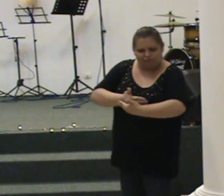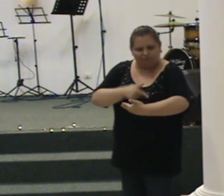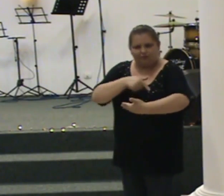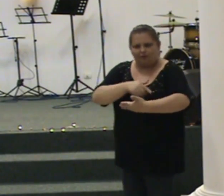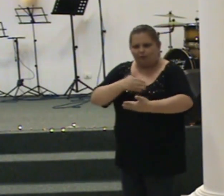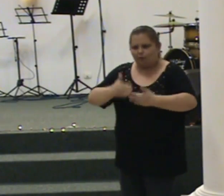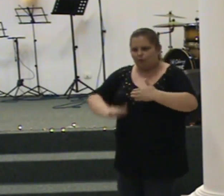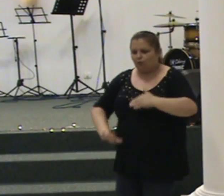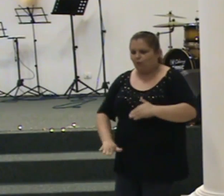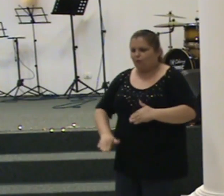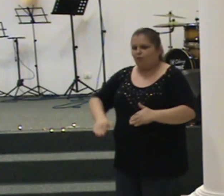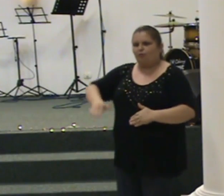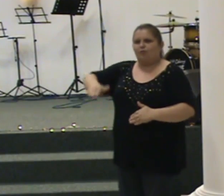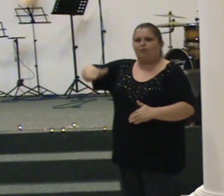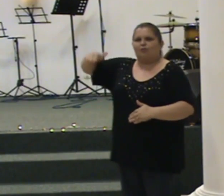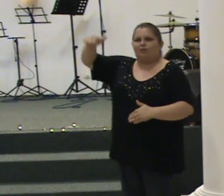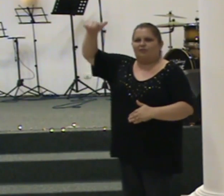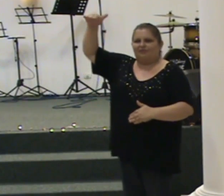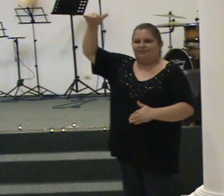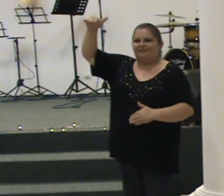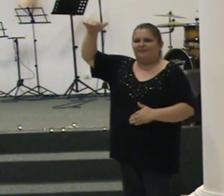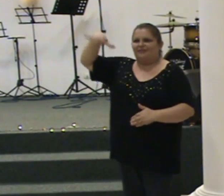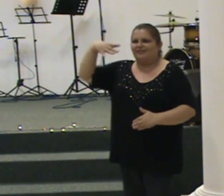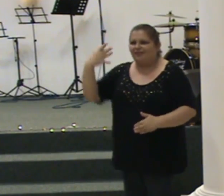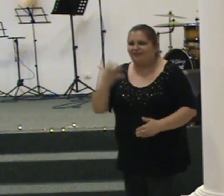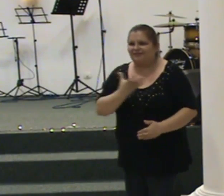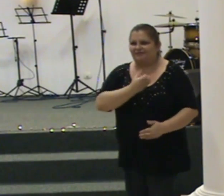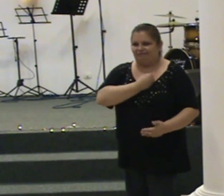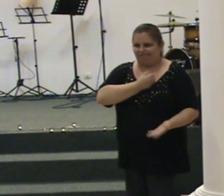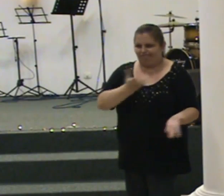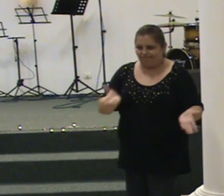Como já foi falado até aqui, né? O culto está